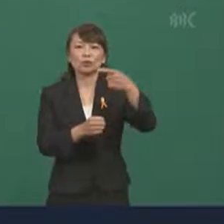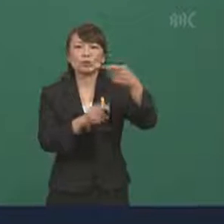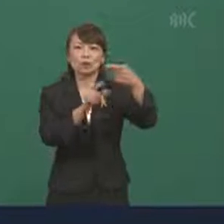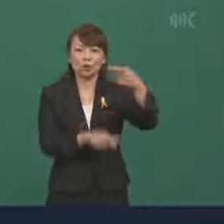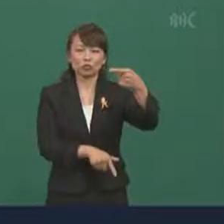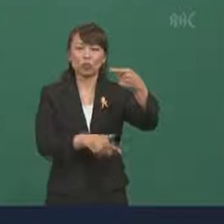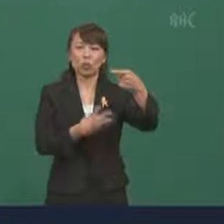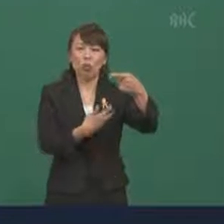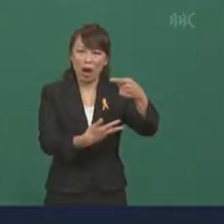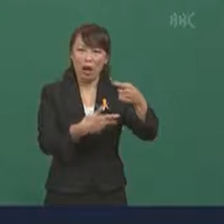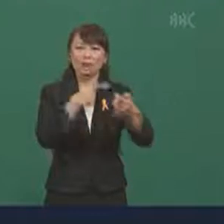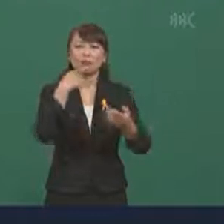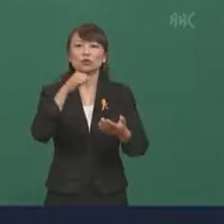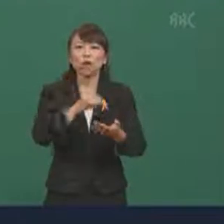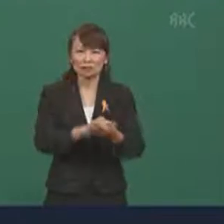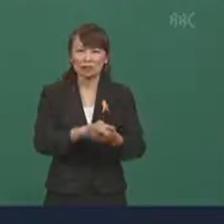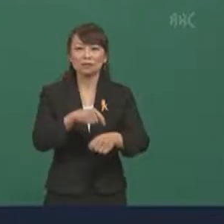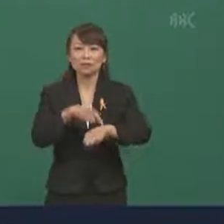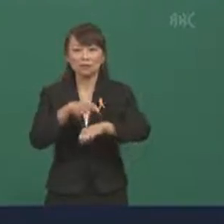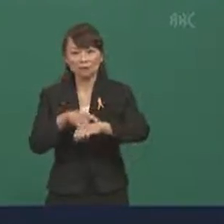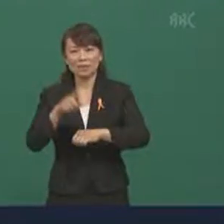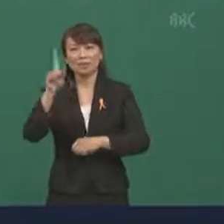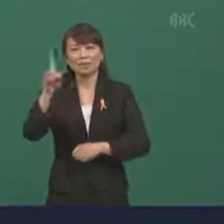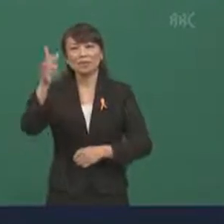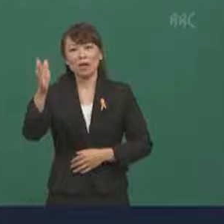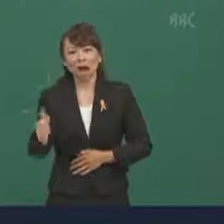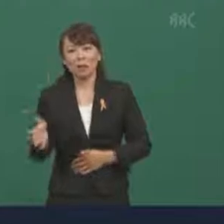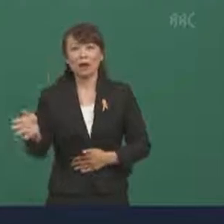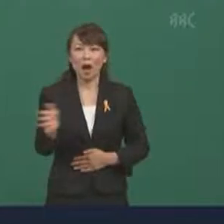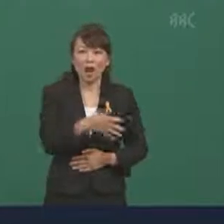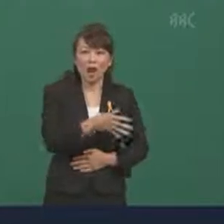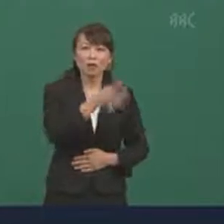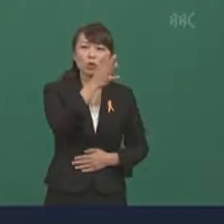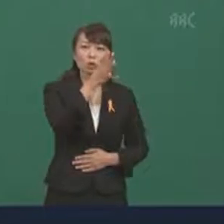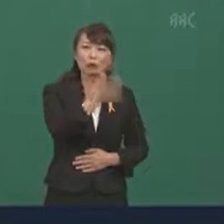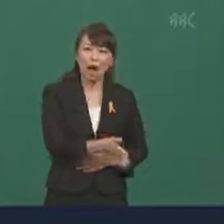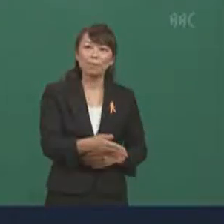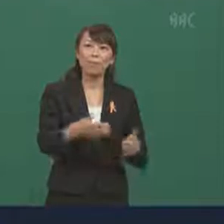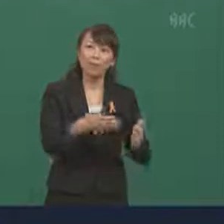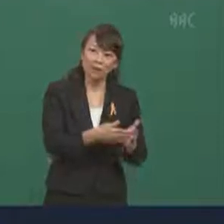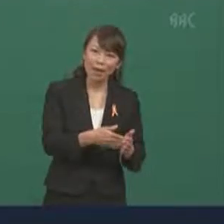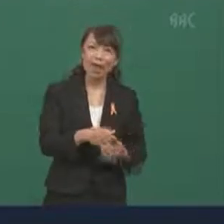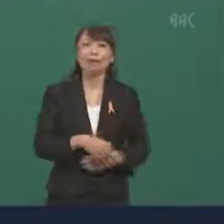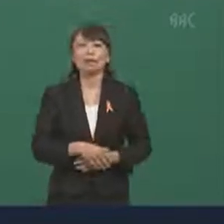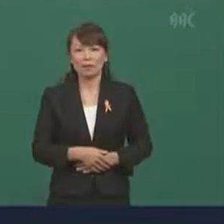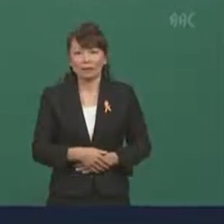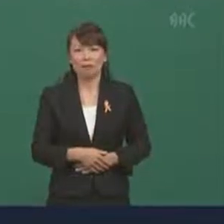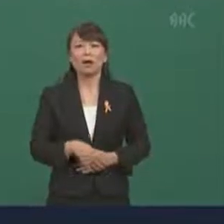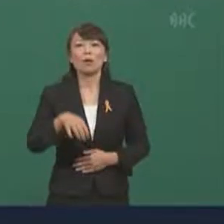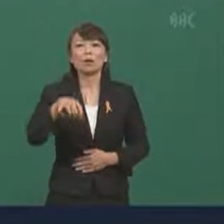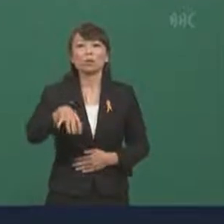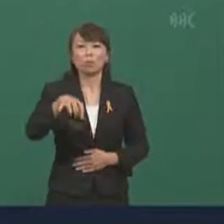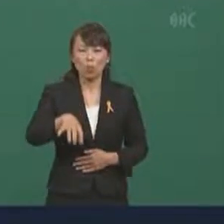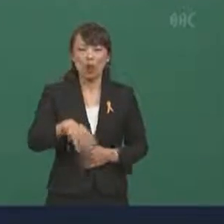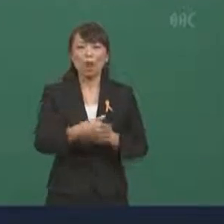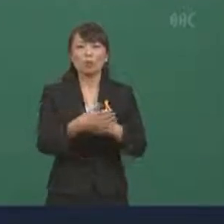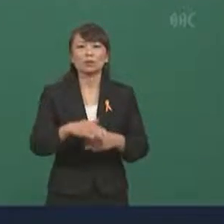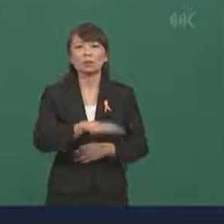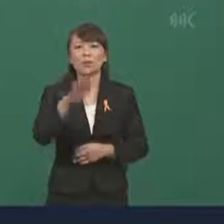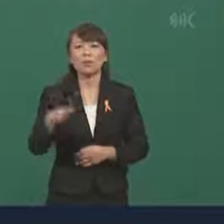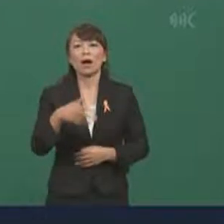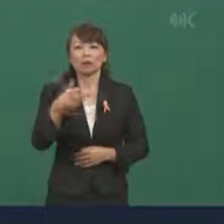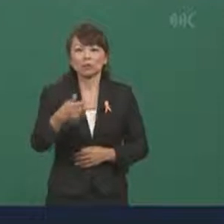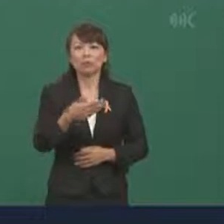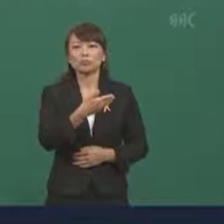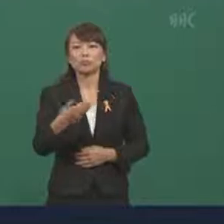日時は11月8日日曜日昼1時30分から夕方4時30分まで。場